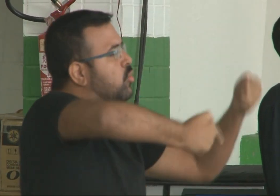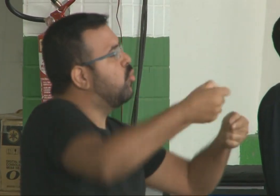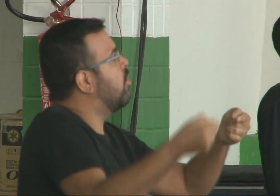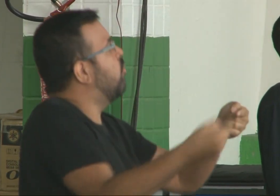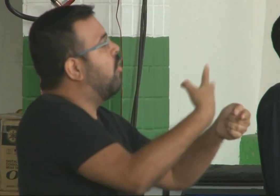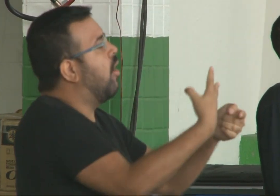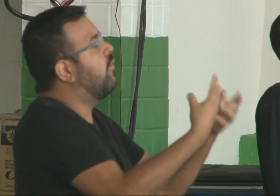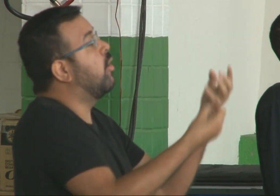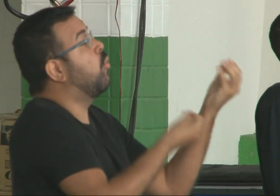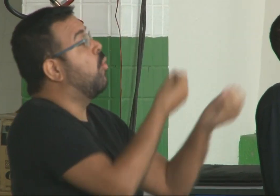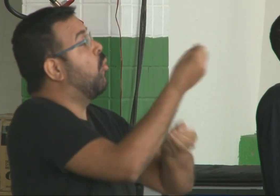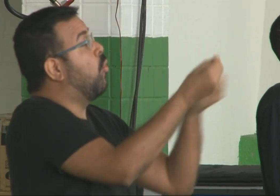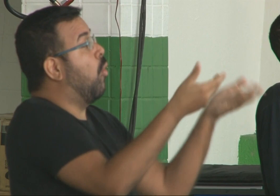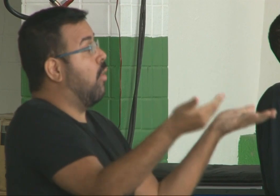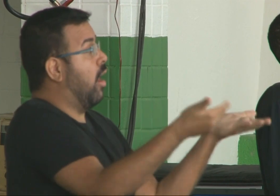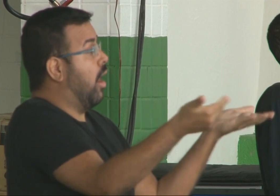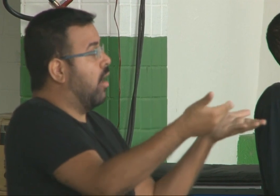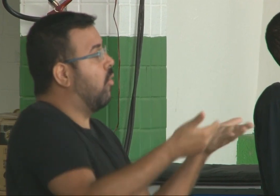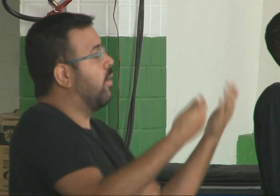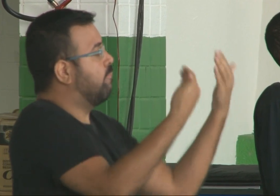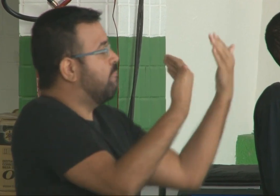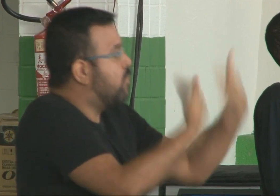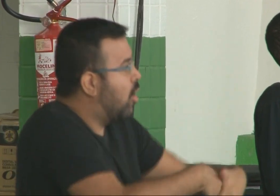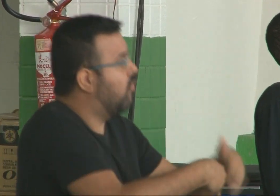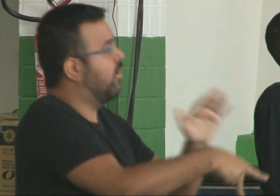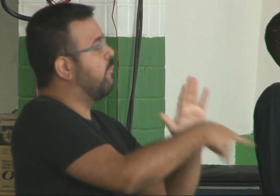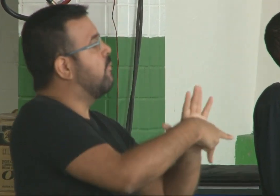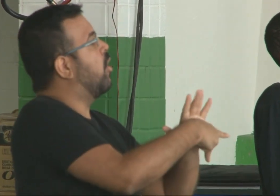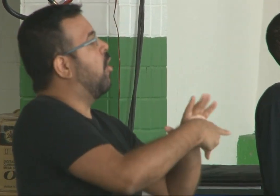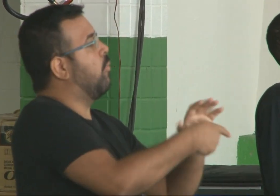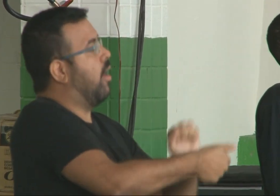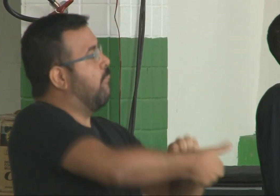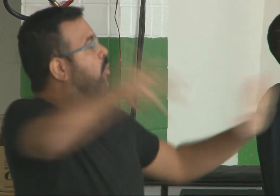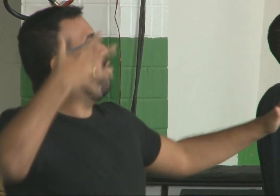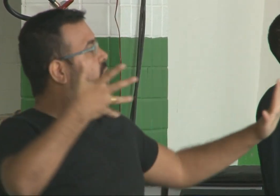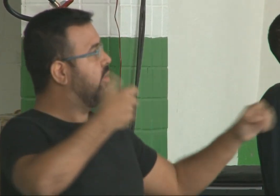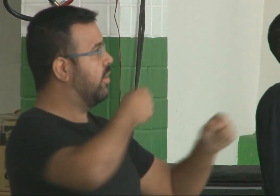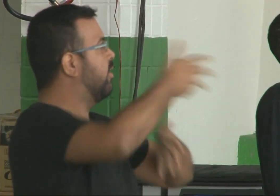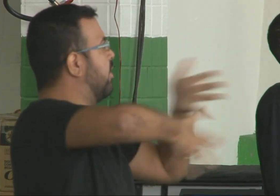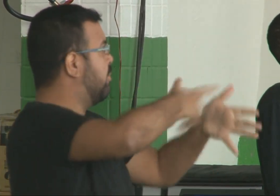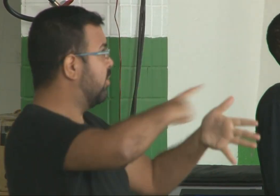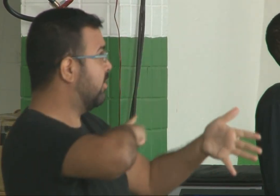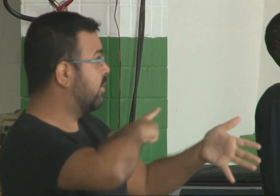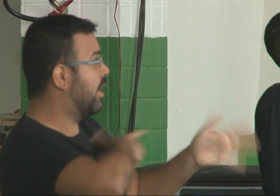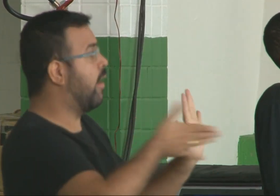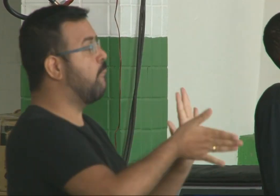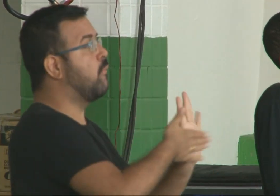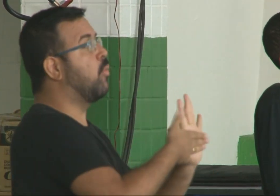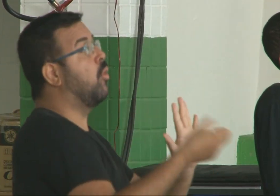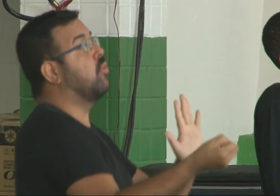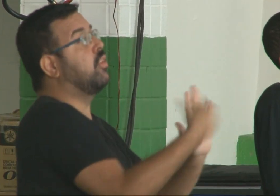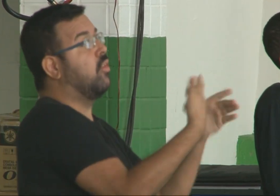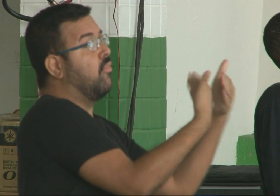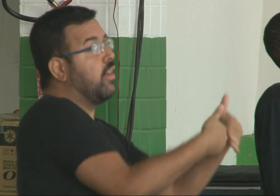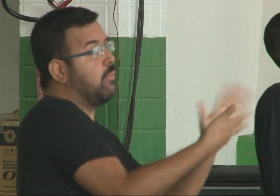Você estava no MEC, como que está atualmente essa discussão da proficiência em liga de sinais? Como que essa é uma